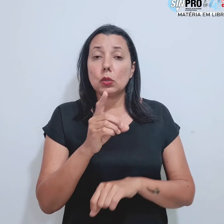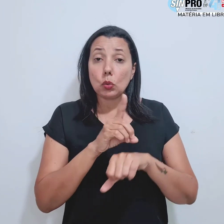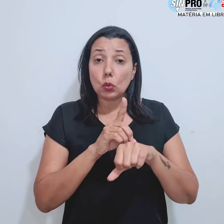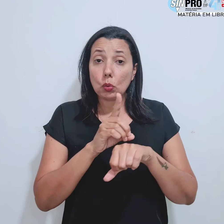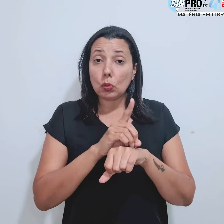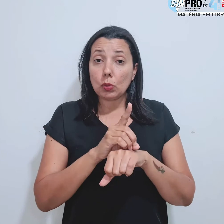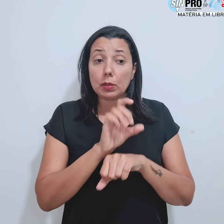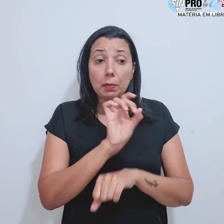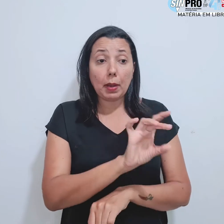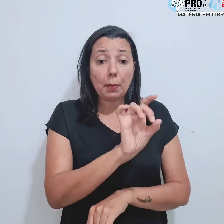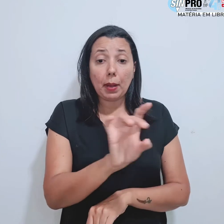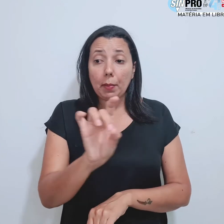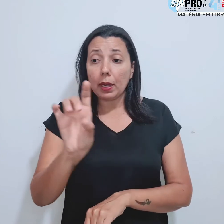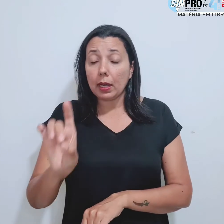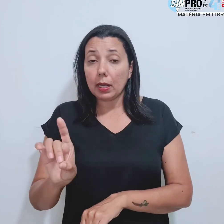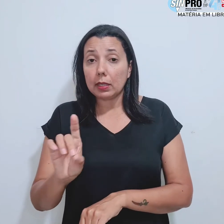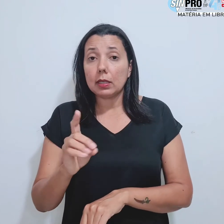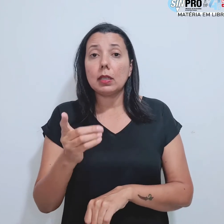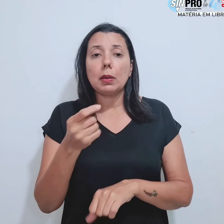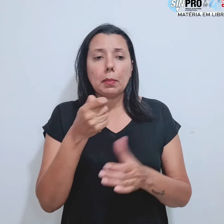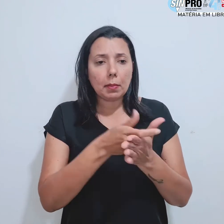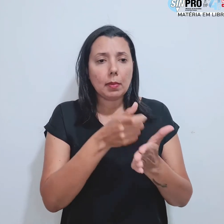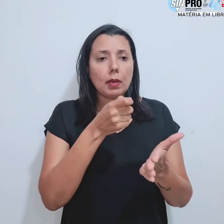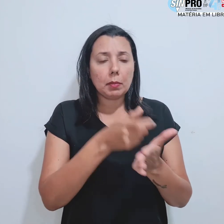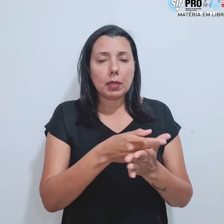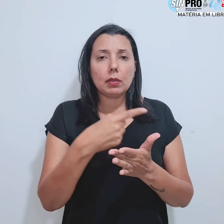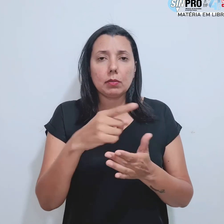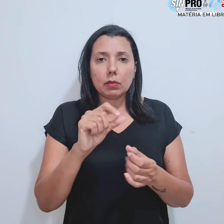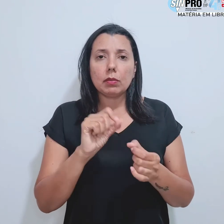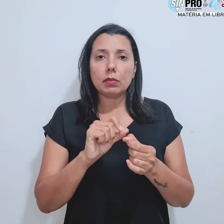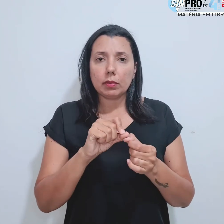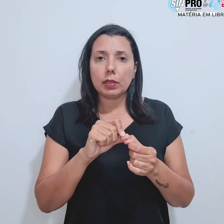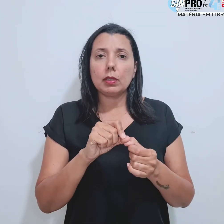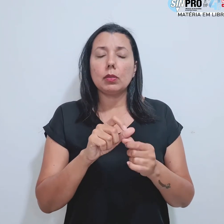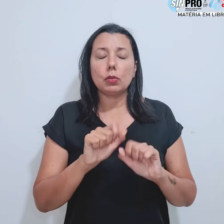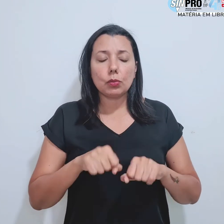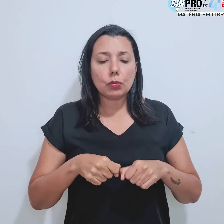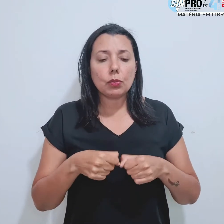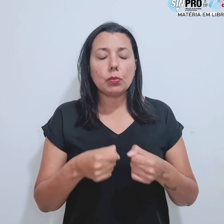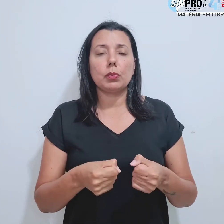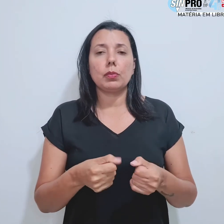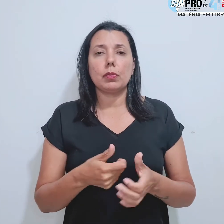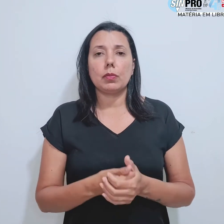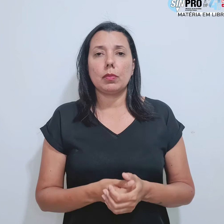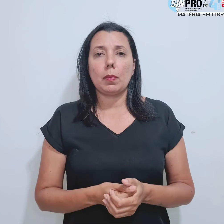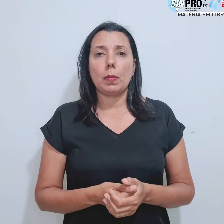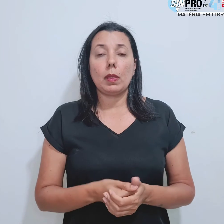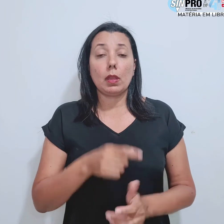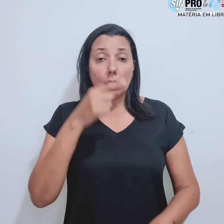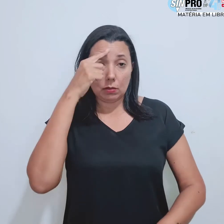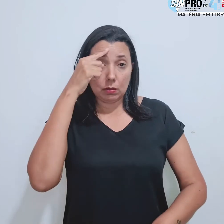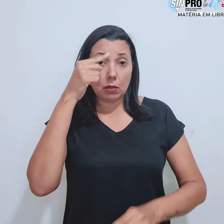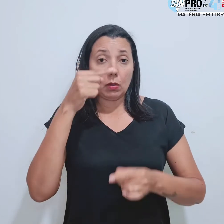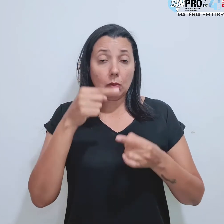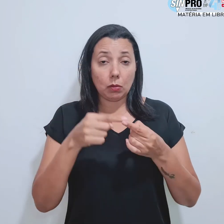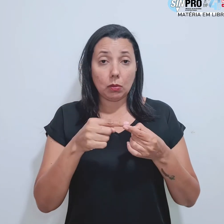$16 para cada dólar que for aplicado nesses esforços. De acordo com